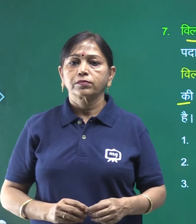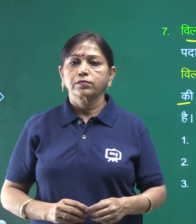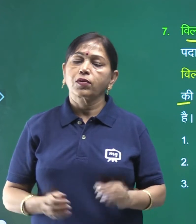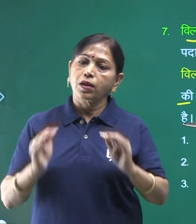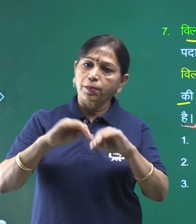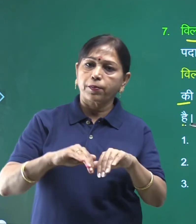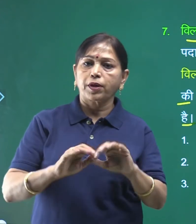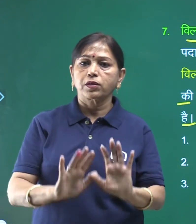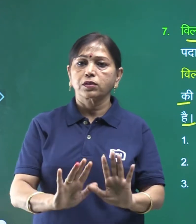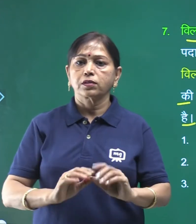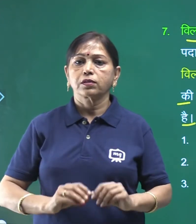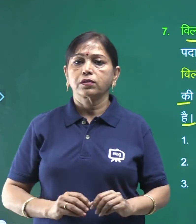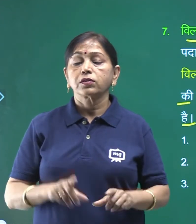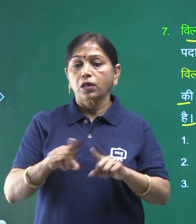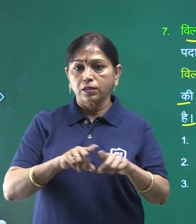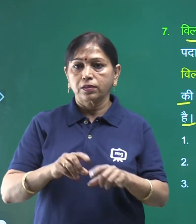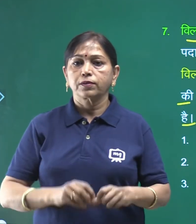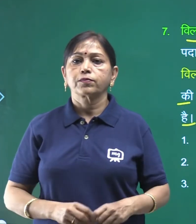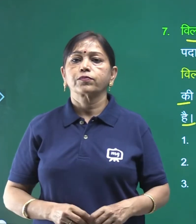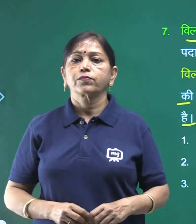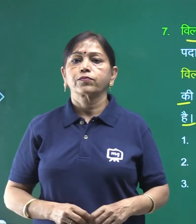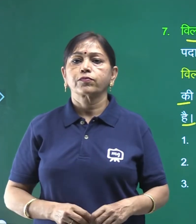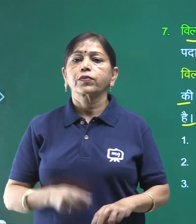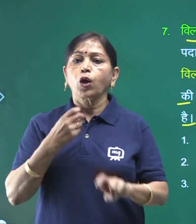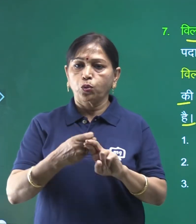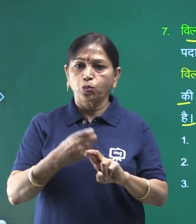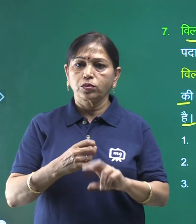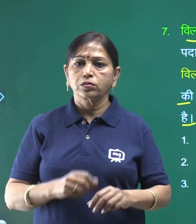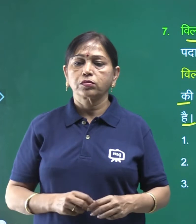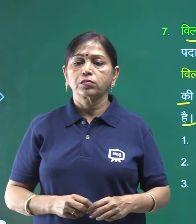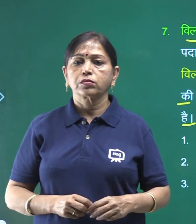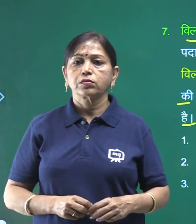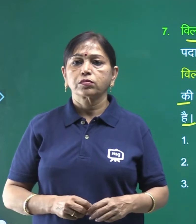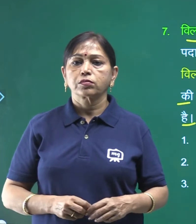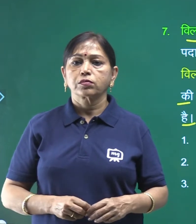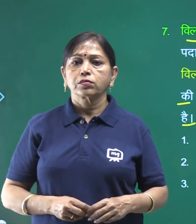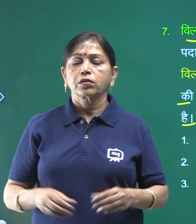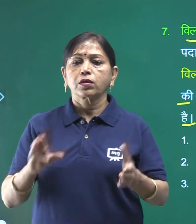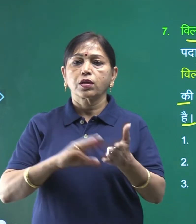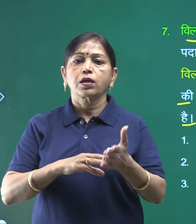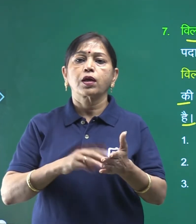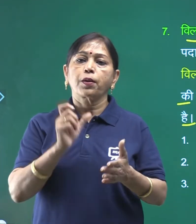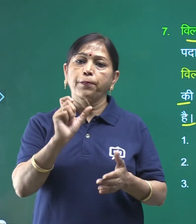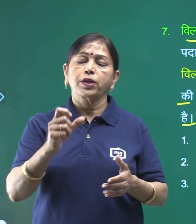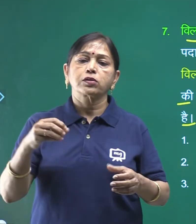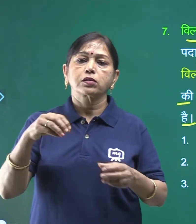पाया जाता है, जैसे ठोस, मिश्र धातु,